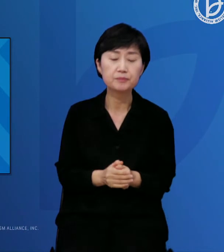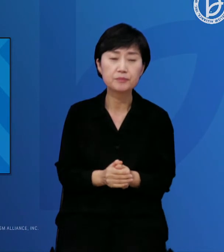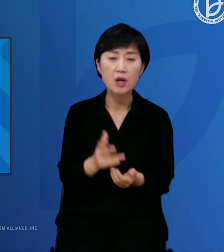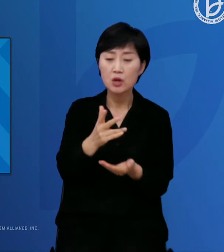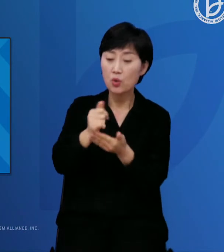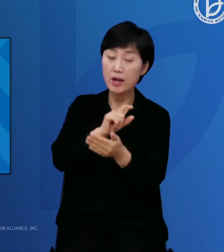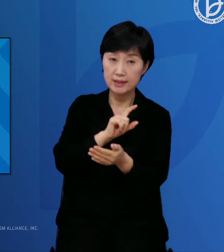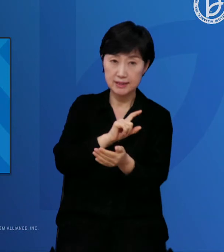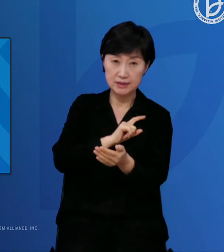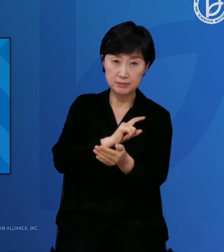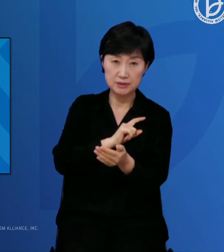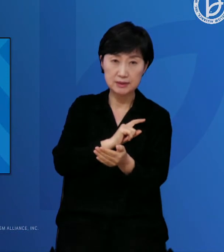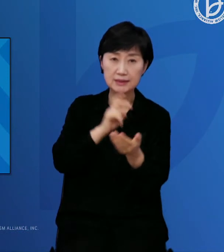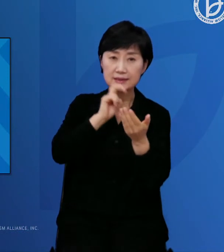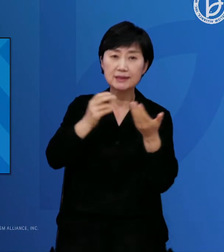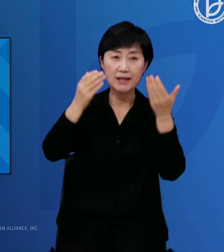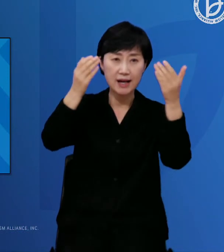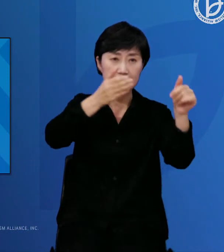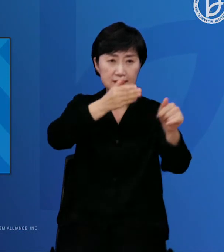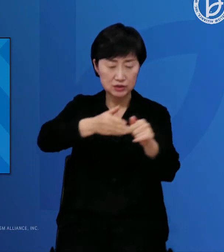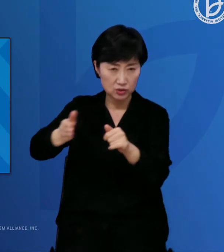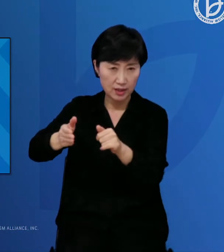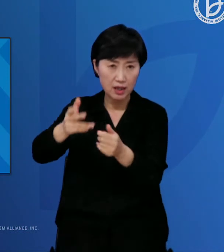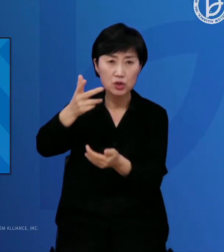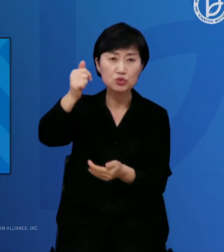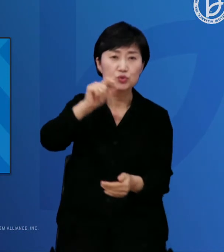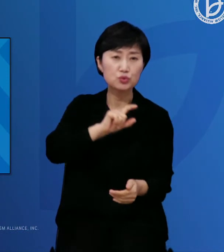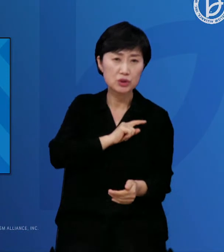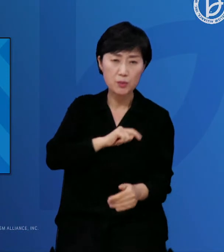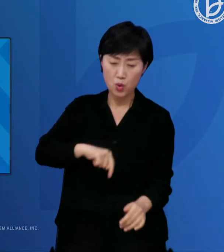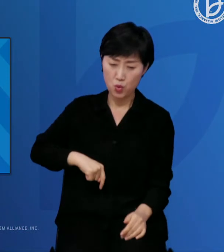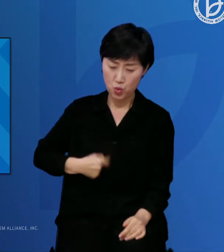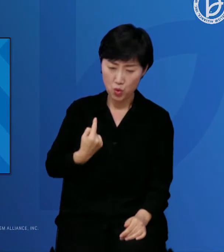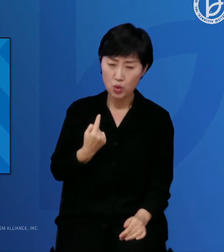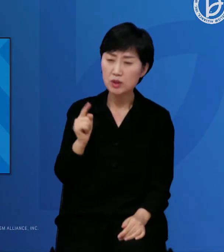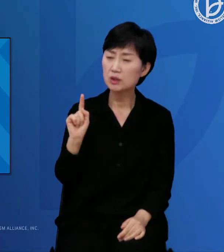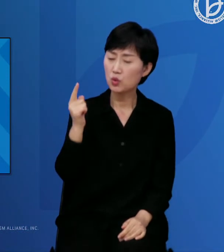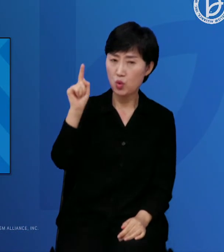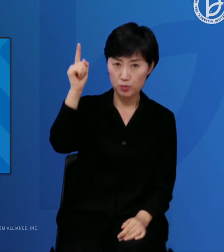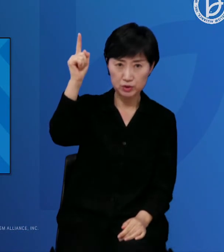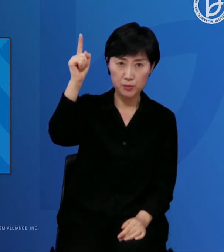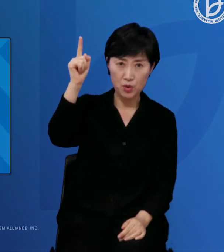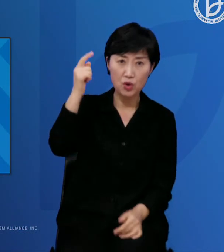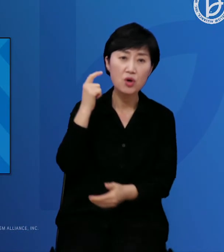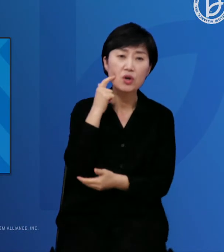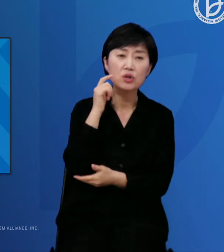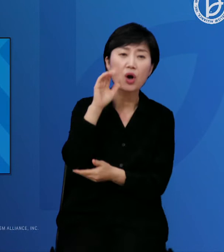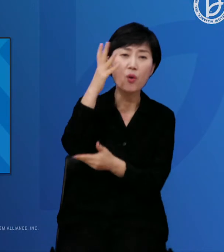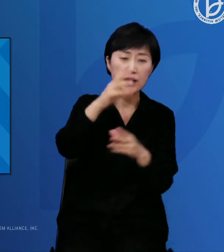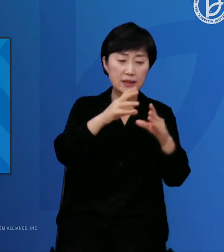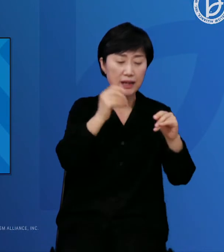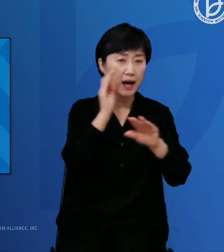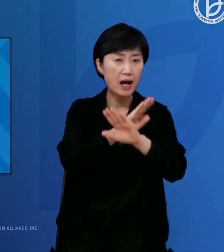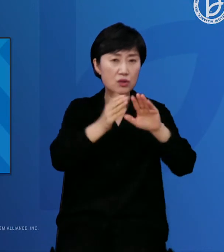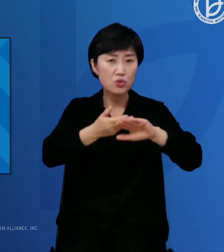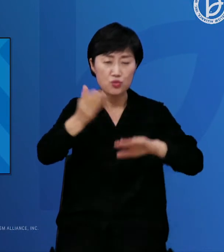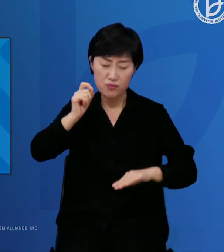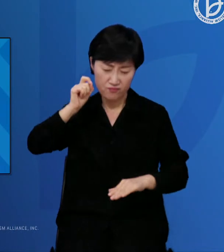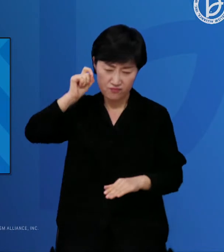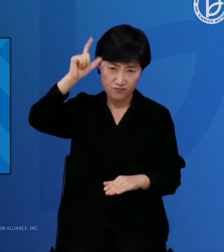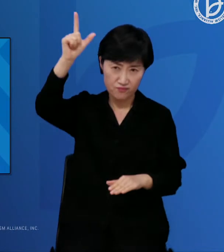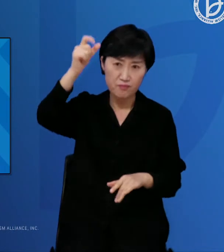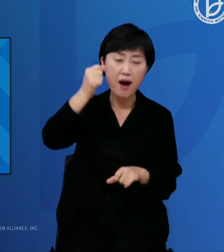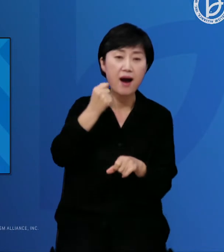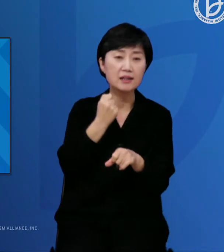여호와의 이름을 찬양할지어다. 그의 이름이 홀로 높으시며 그의 영광이 땅과 하늘 위에